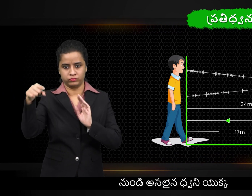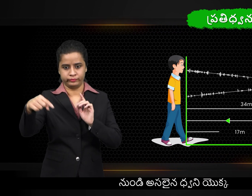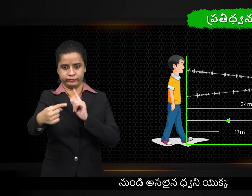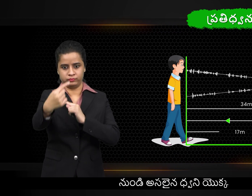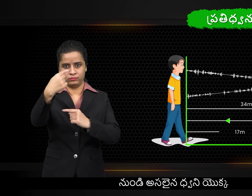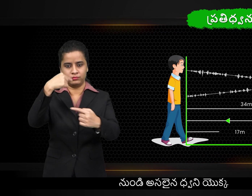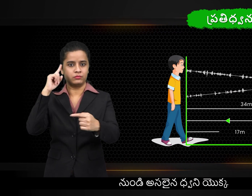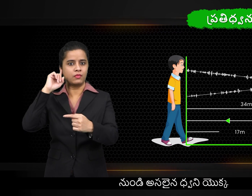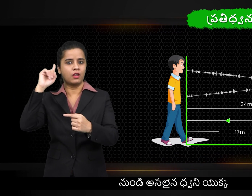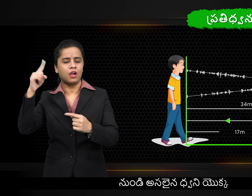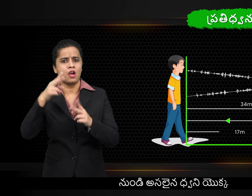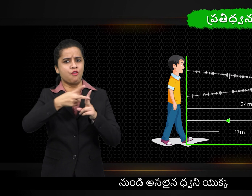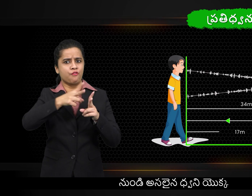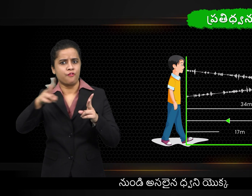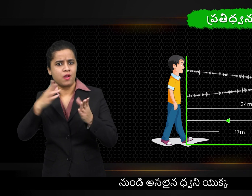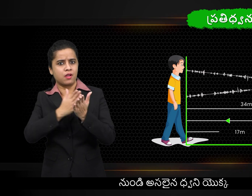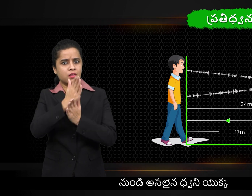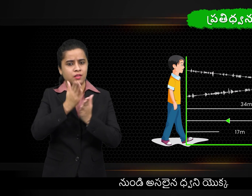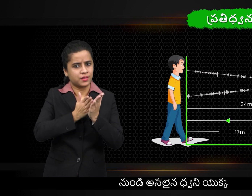నుండి అసలైన ధ్వని యొక్క